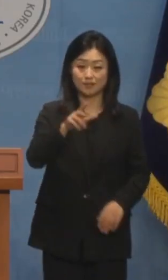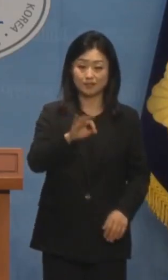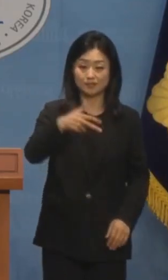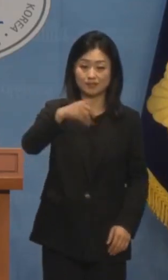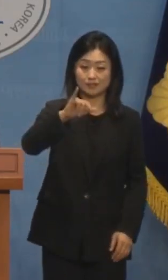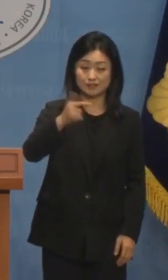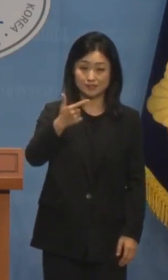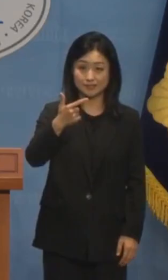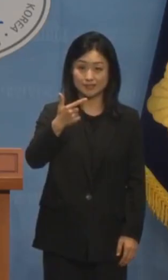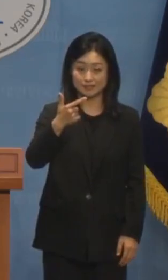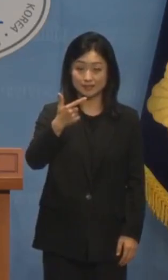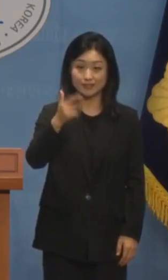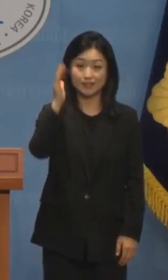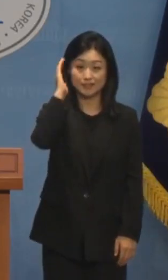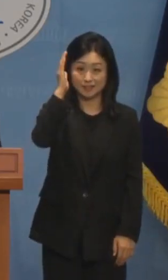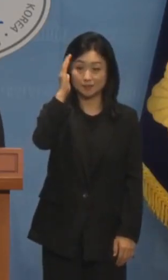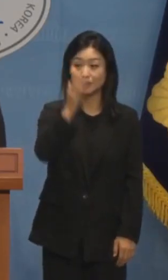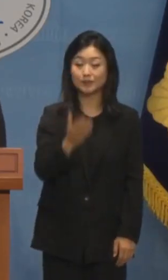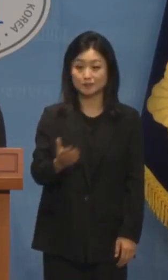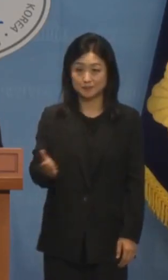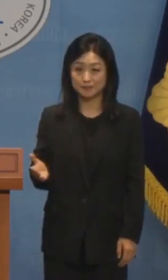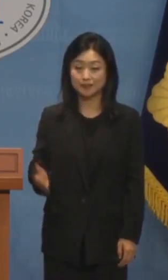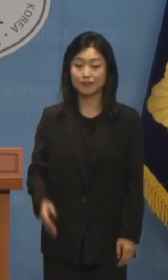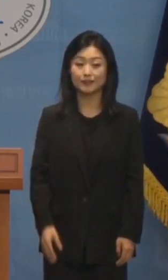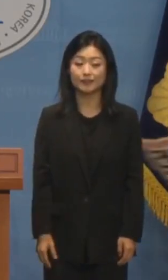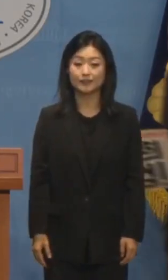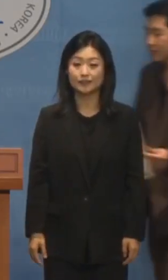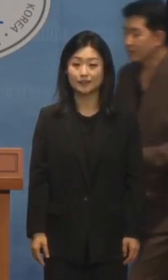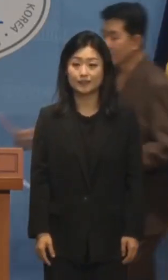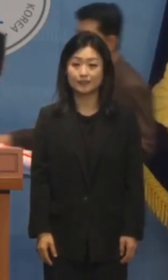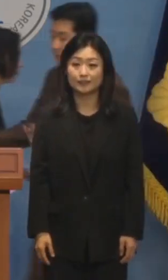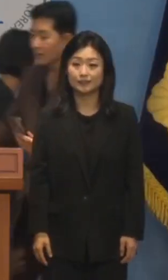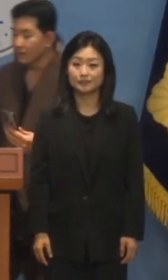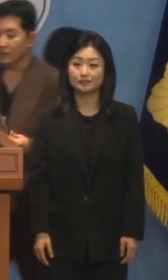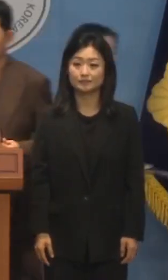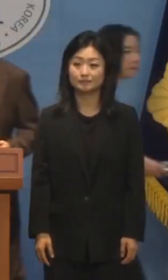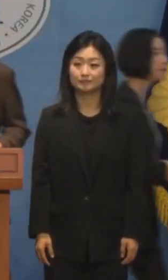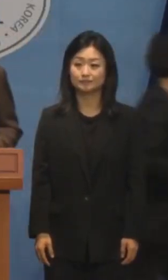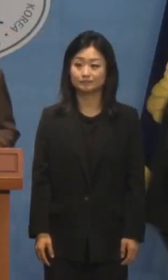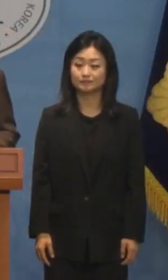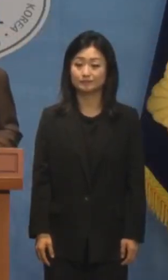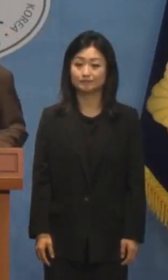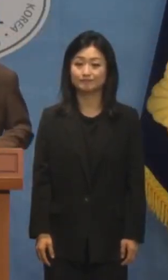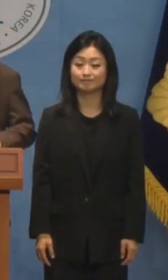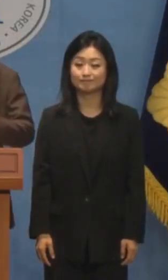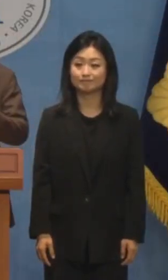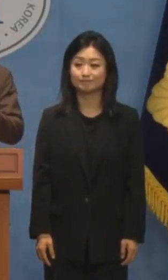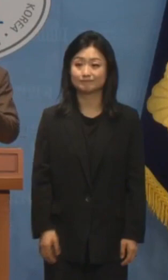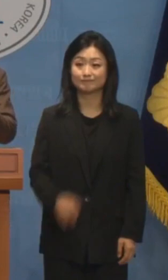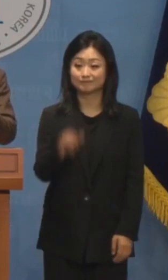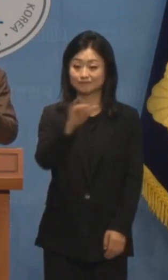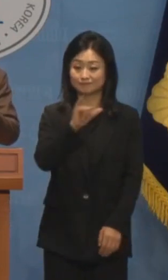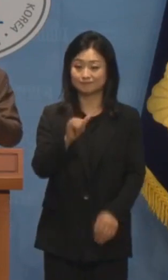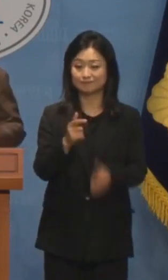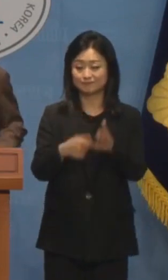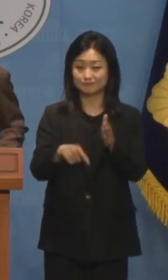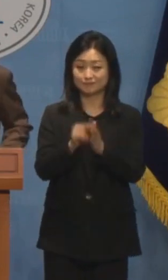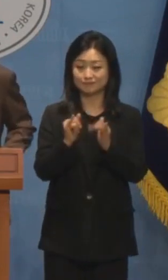대표님께서 짧게 마무리 말씀하시겠습니다. 네, 을들을